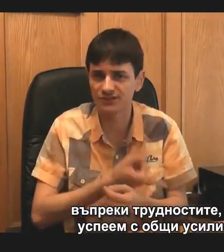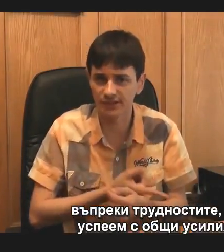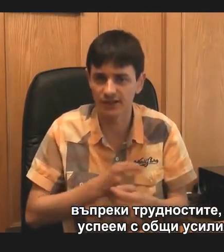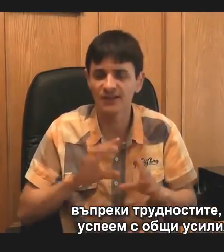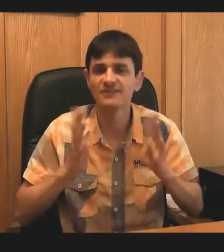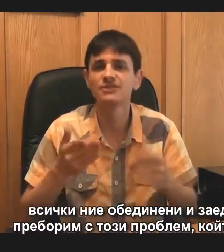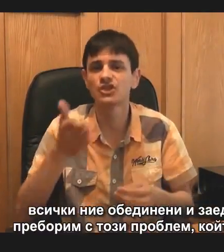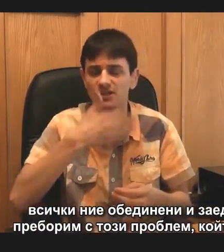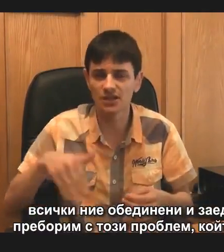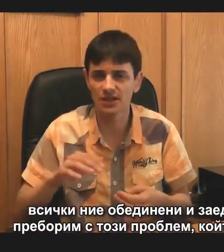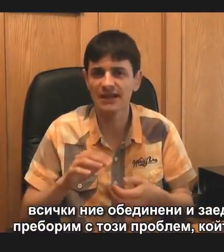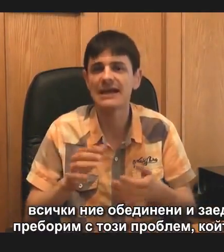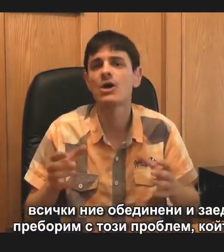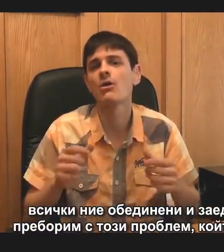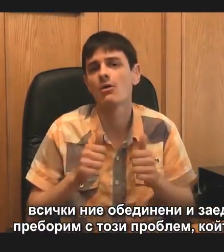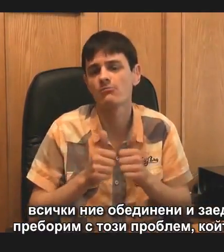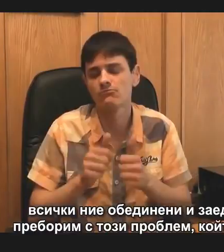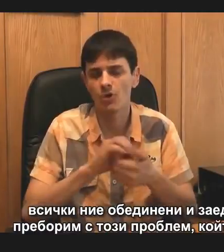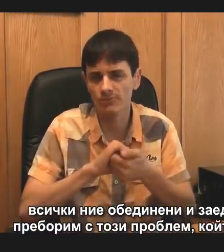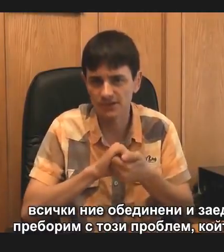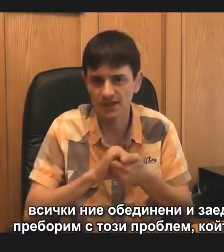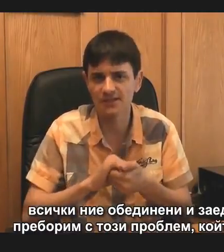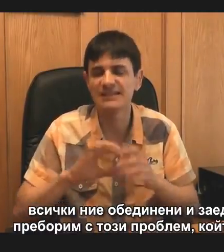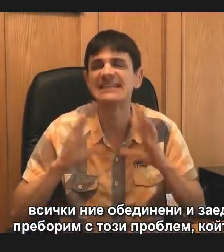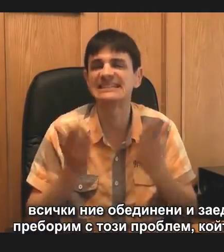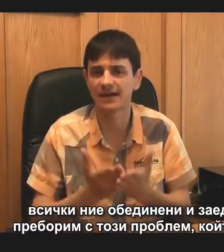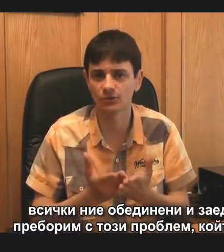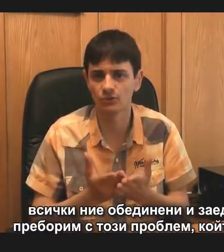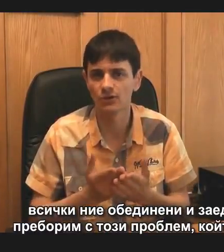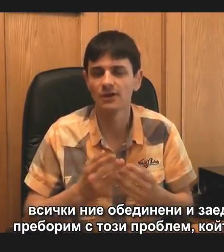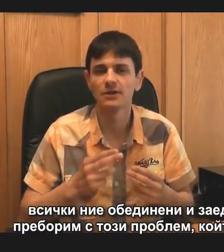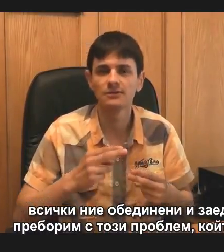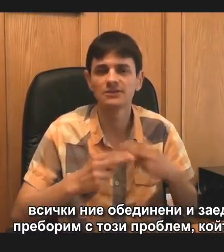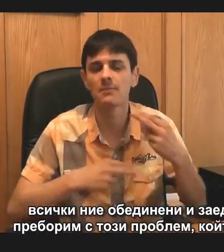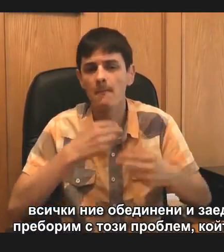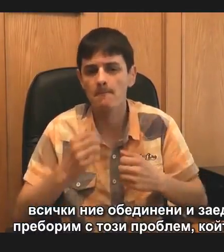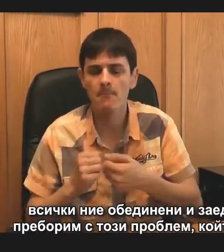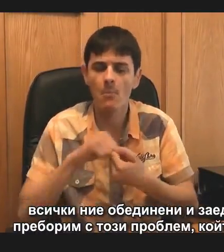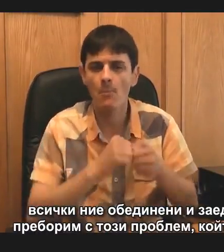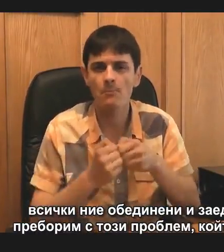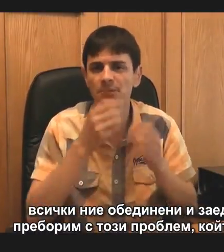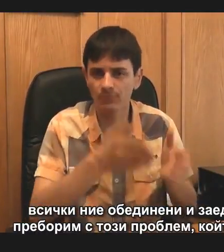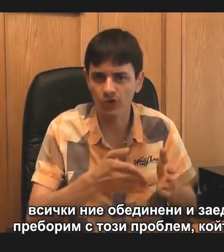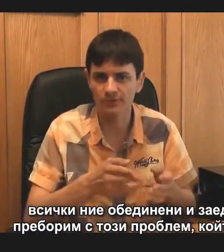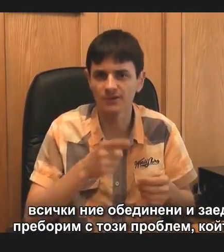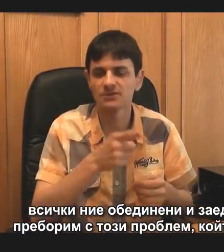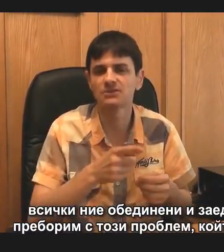усилия, всички ние, обединени и заедно, да се пребориме с